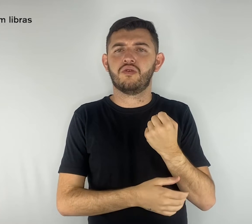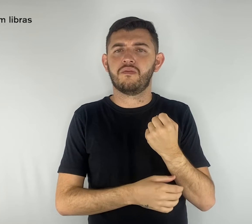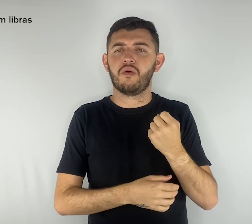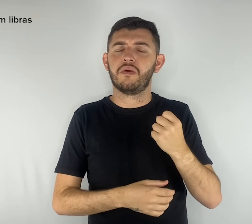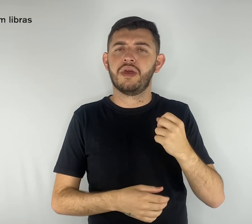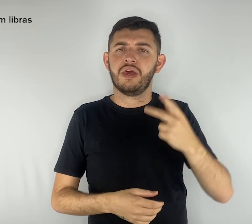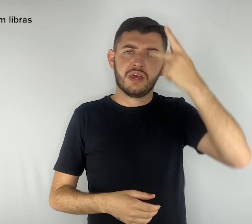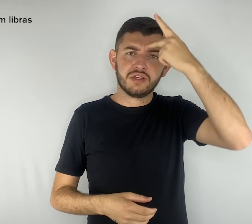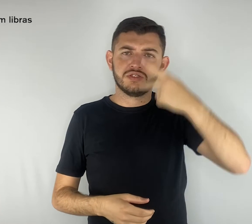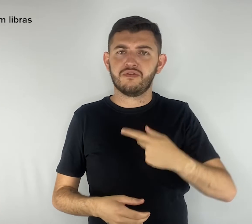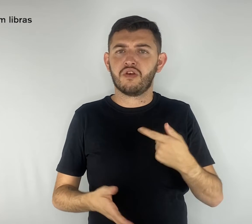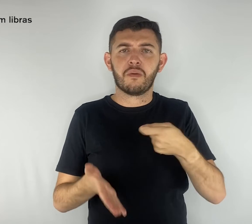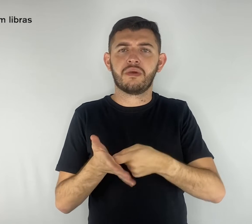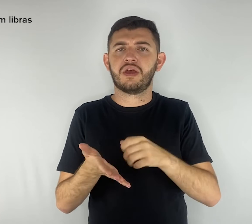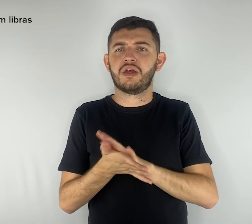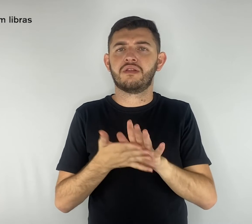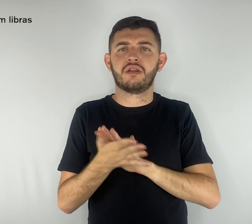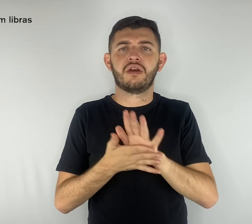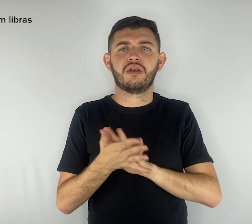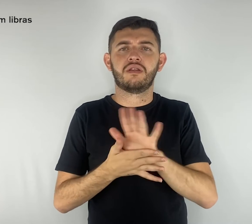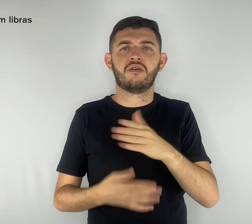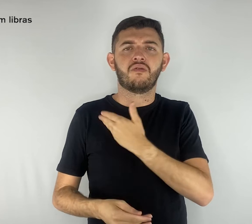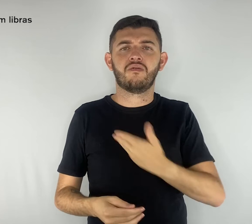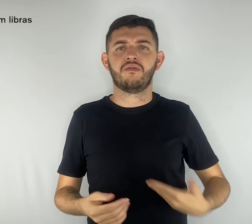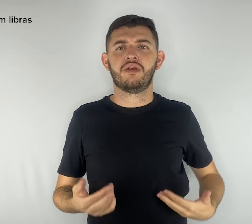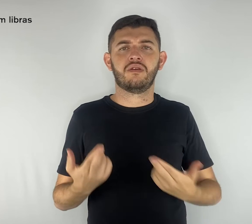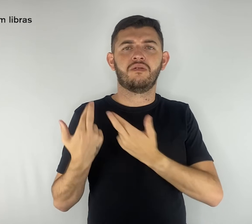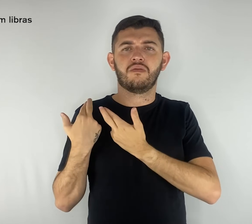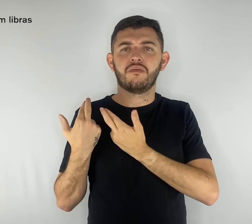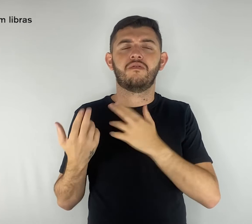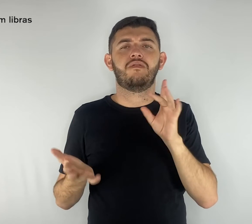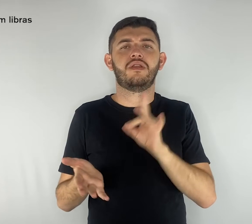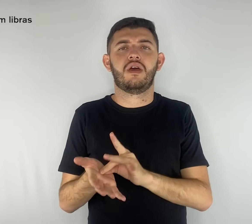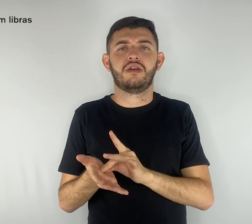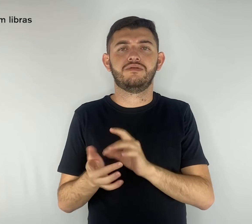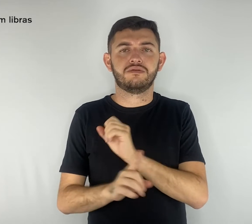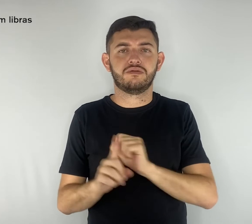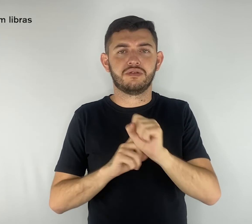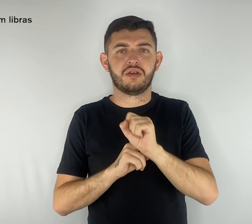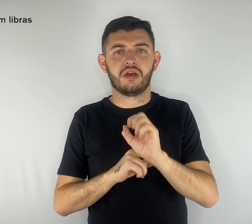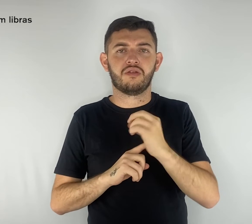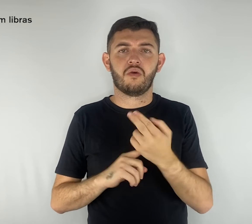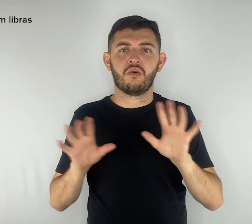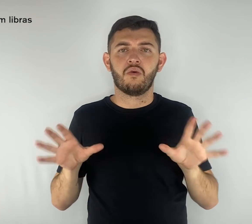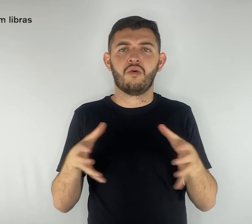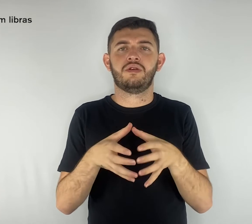e desobrigando o Estado em relação às suas responsabilidades sociais e